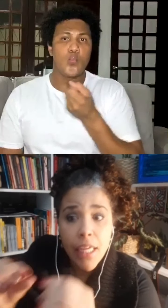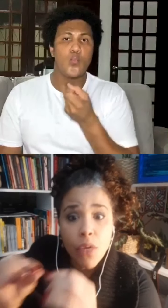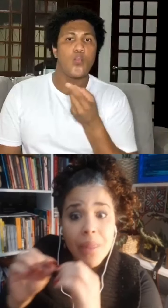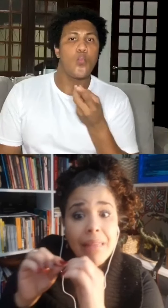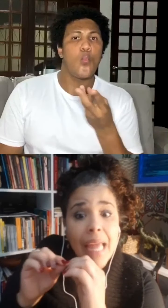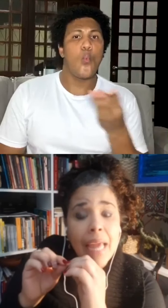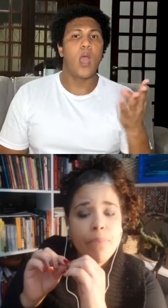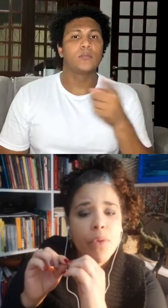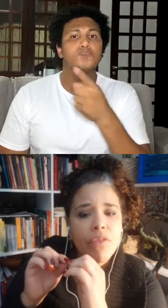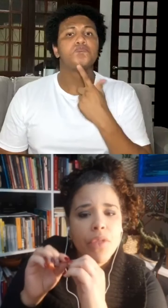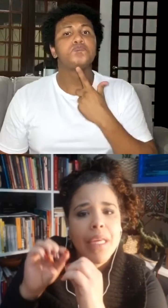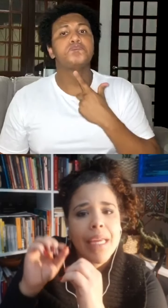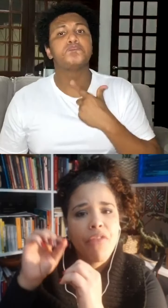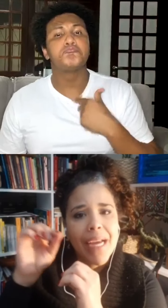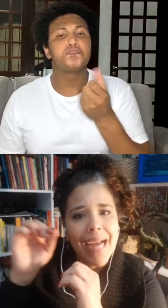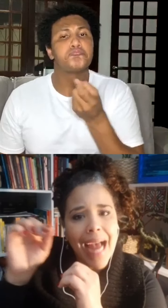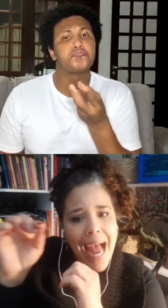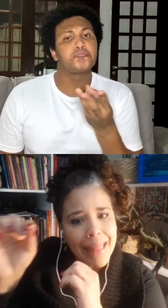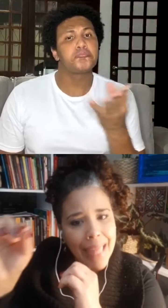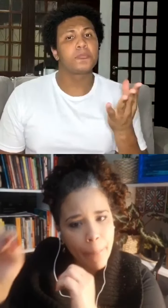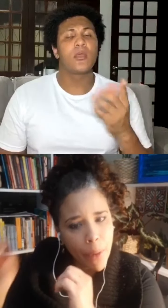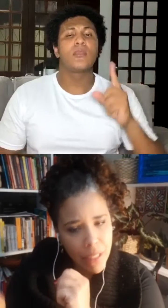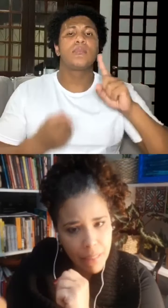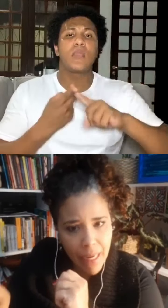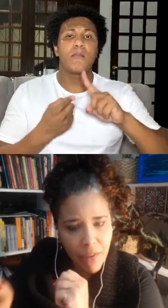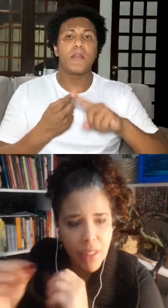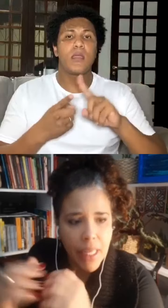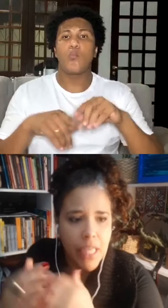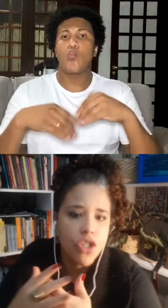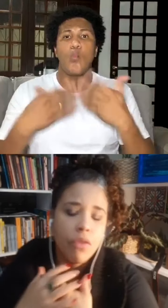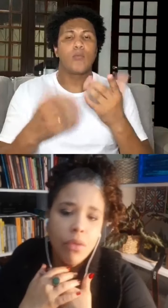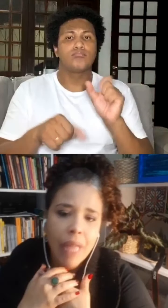o tempo que você quer ficar até a próxima gravidez. Vou dar um exemplo.